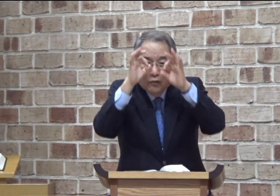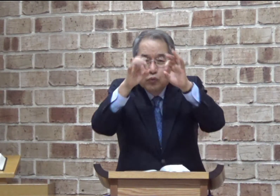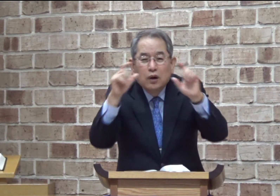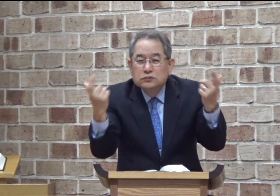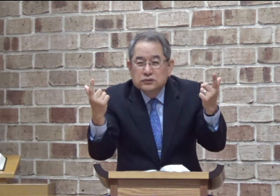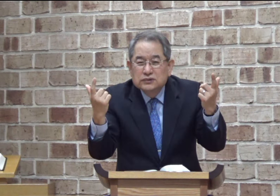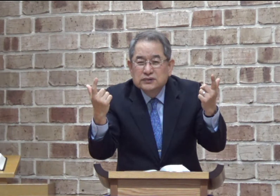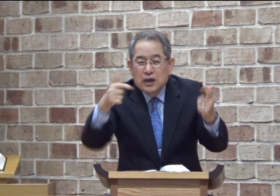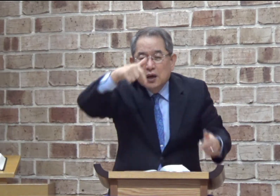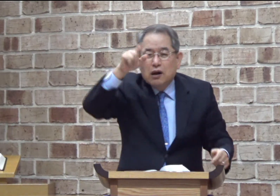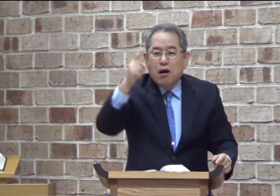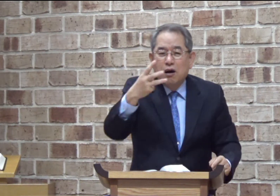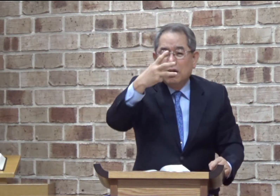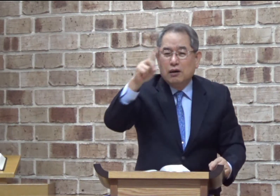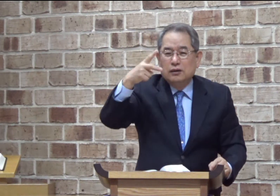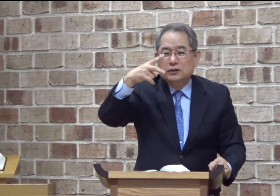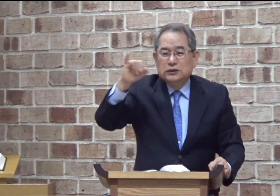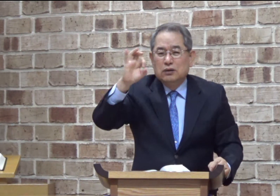빛을 갑자기 바라볼 때 후유증으로